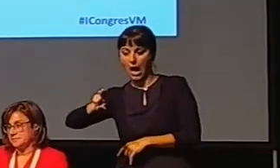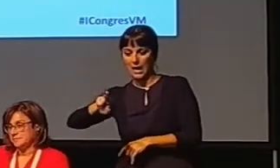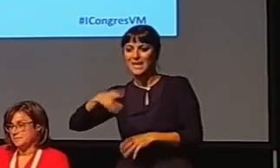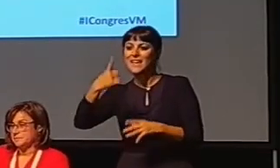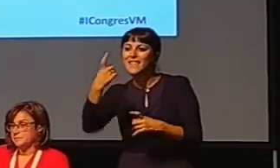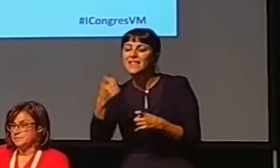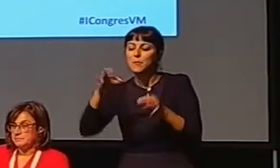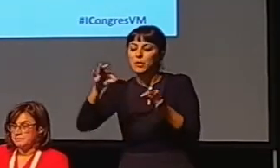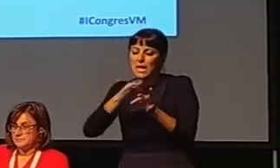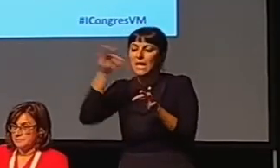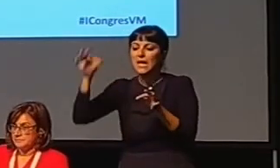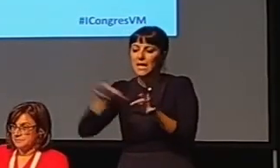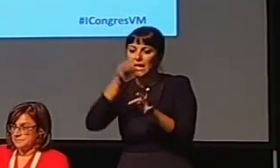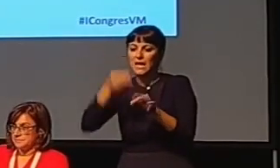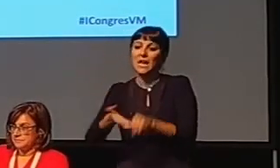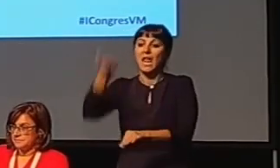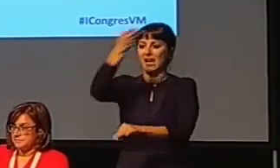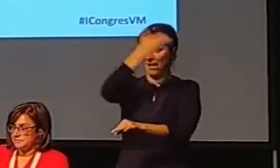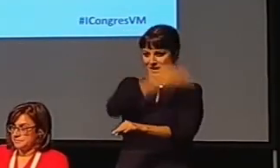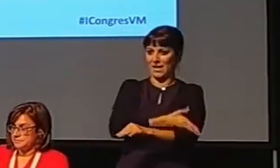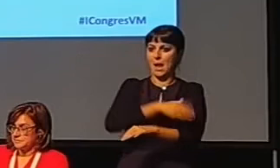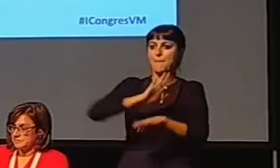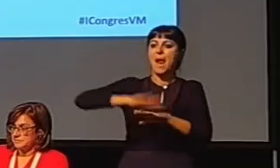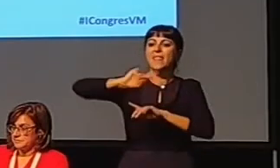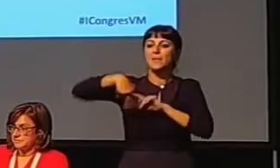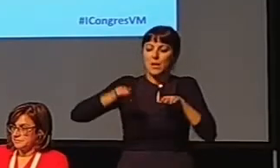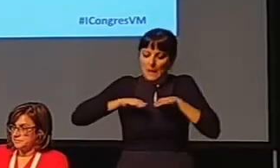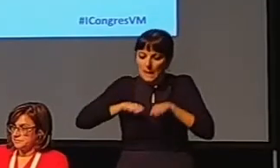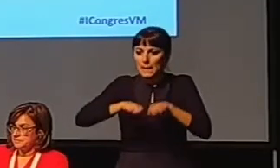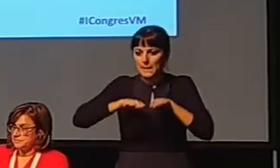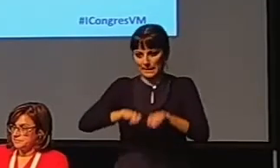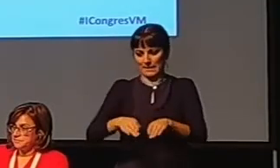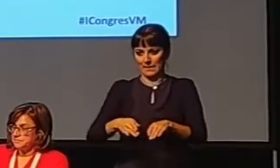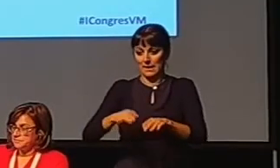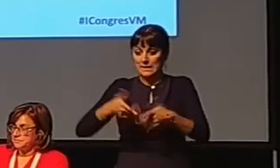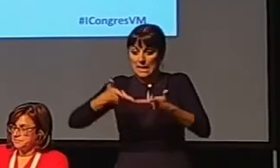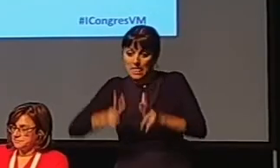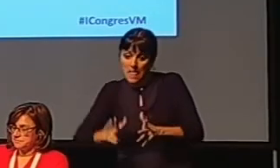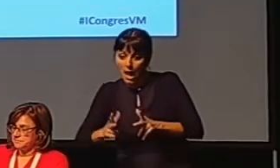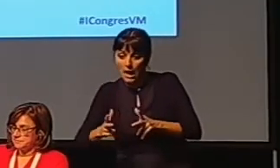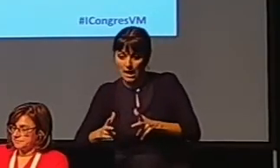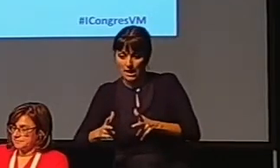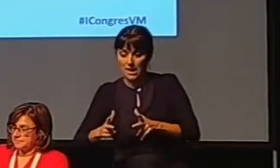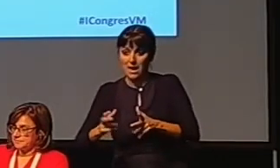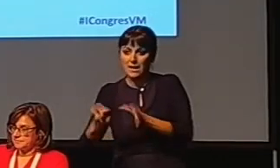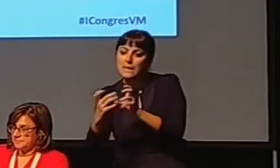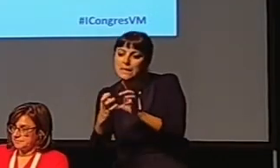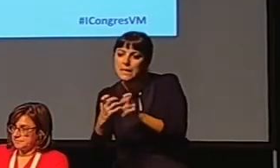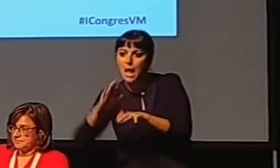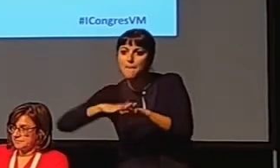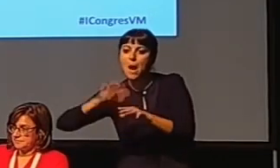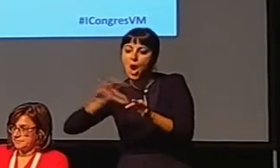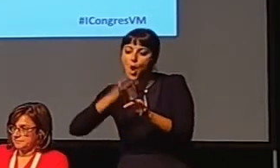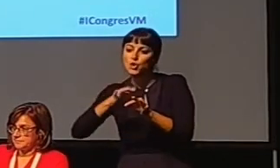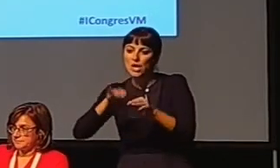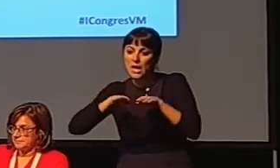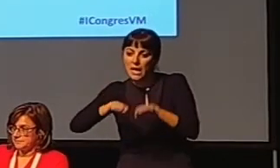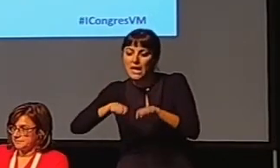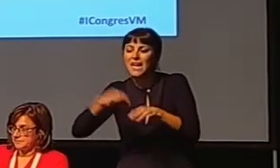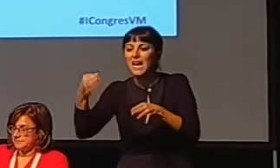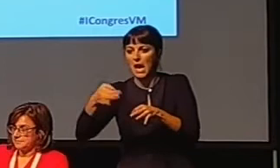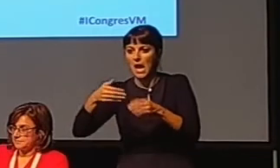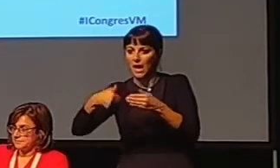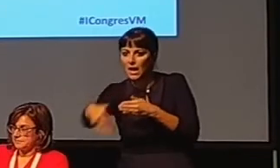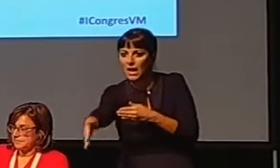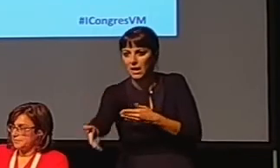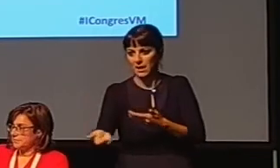Necesitamos hilvanar primero. Necesitamos sentarnos, hilvanar, para coser qué, ¿no? ¿Sí?